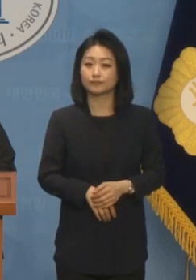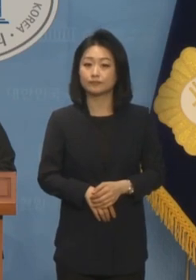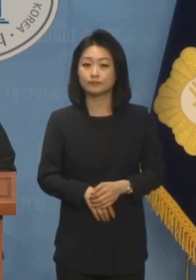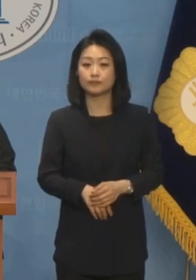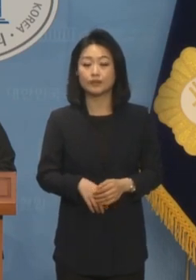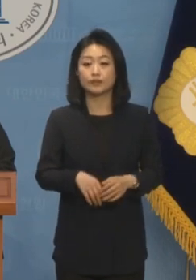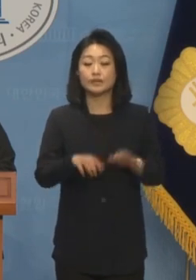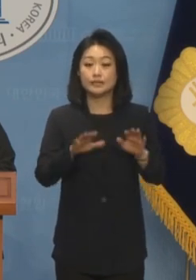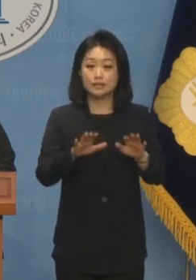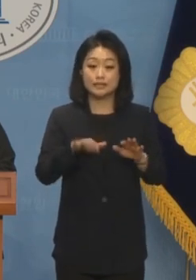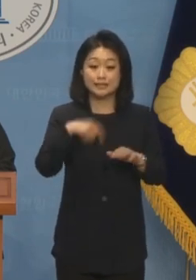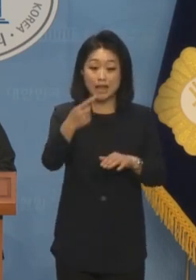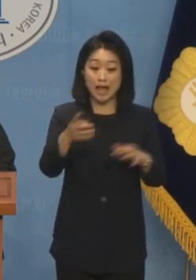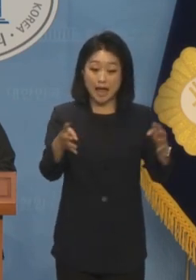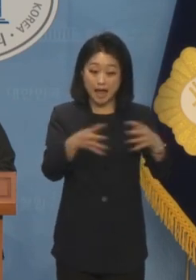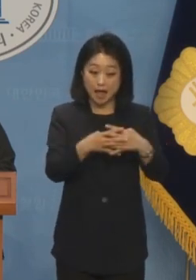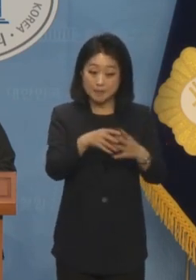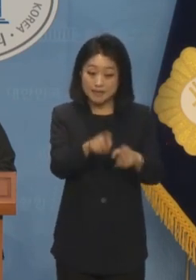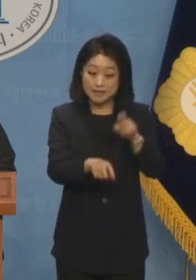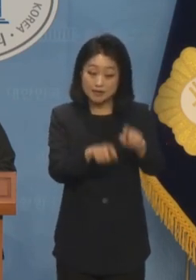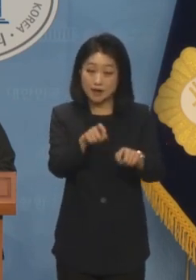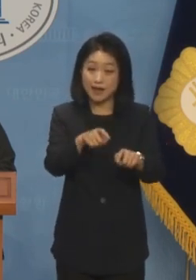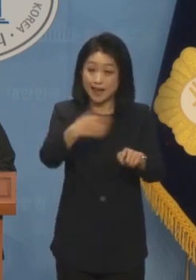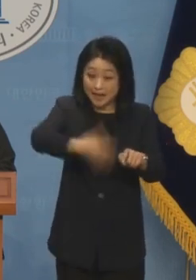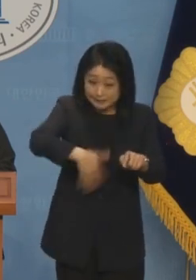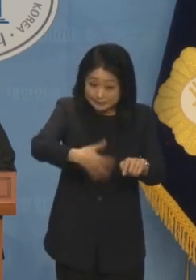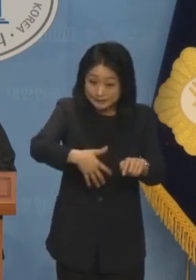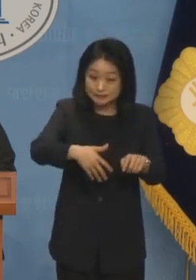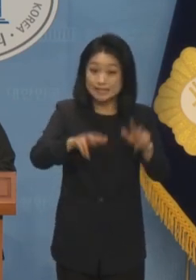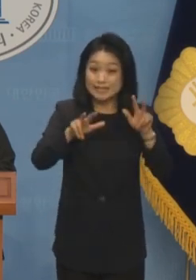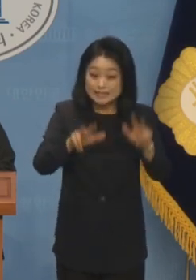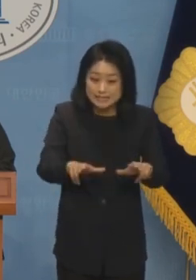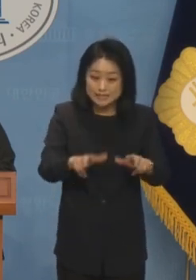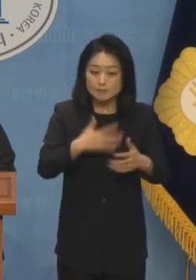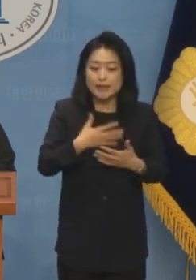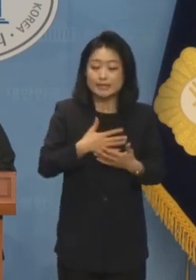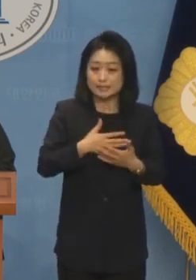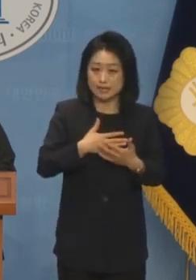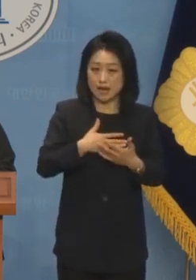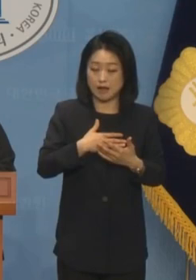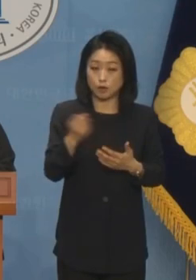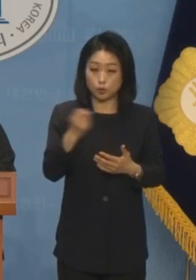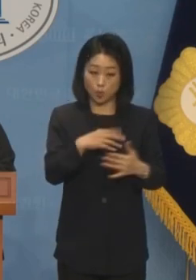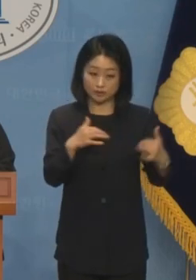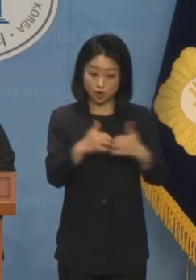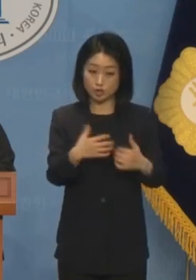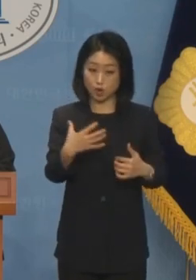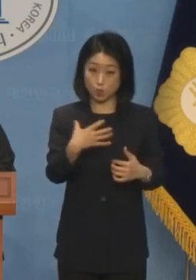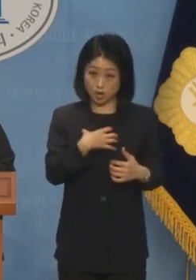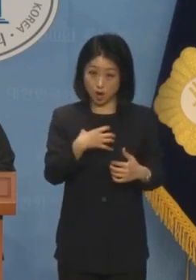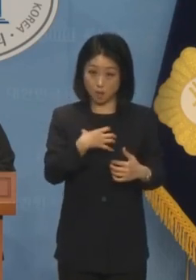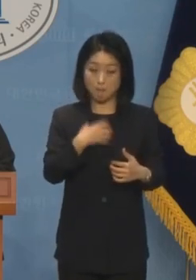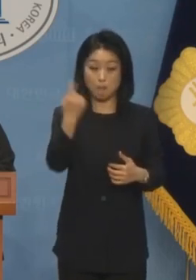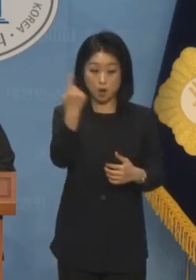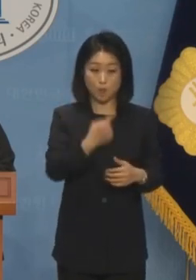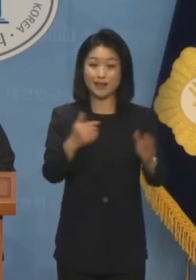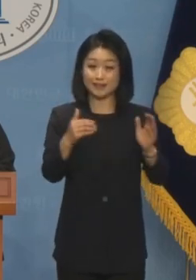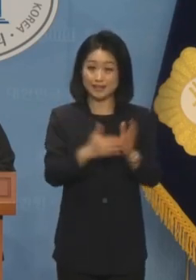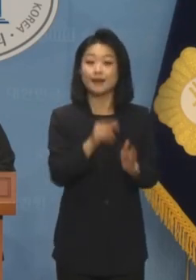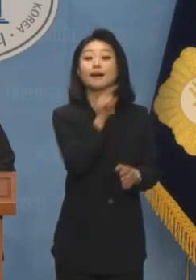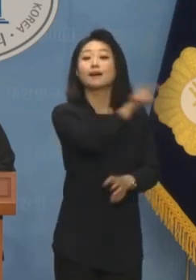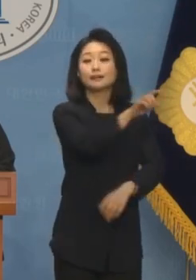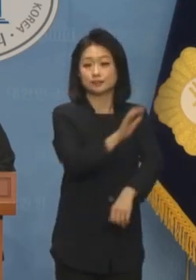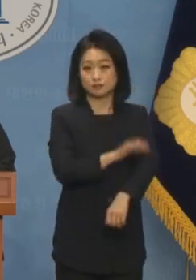오히려 이후의 합의를 제대로 이어가지 못한 것이 지금의 긴장과 전쟁 위협을 불러온 것